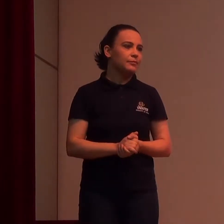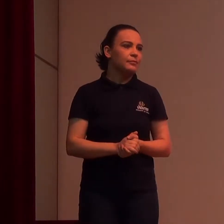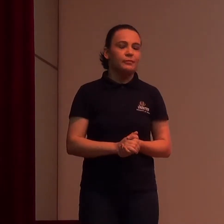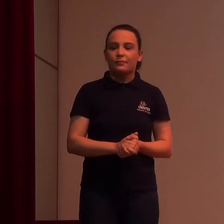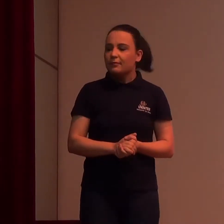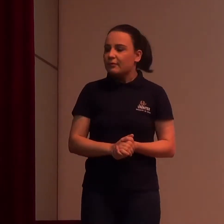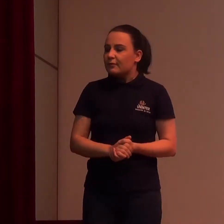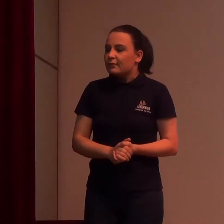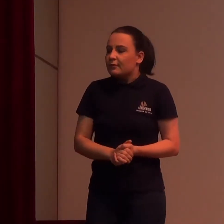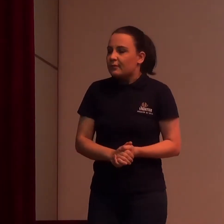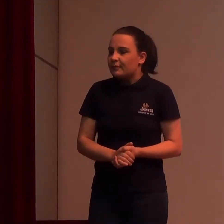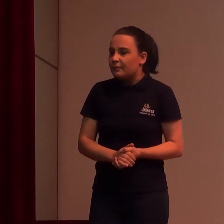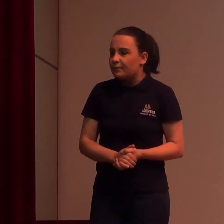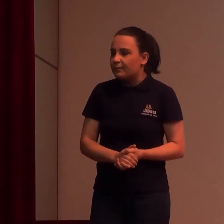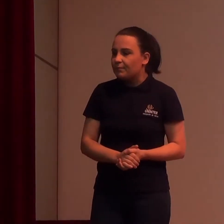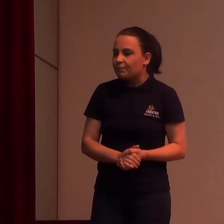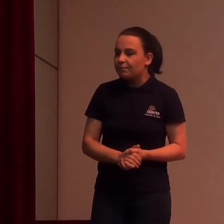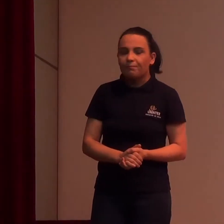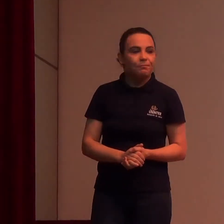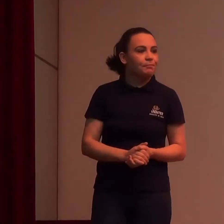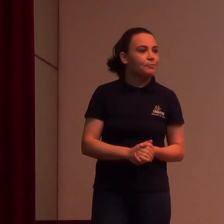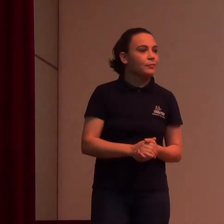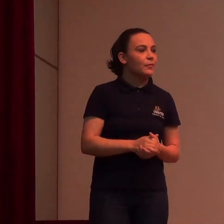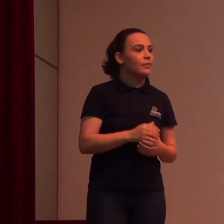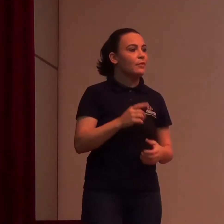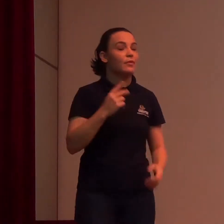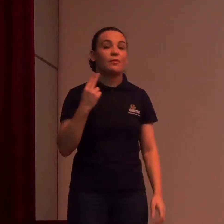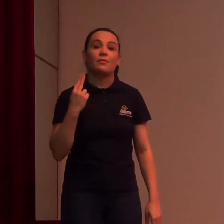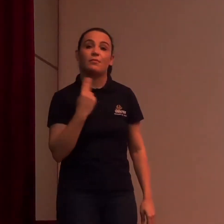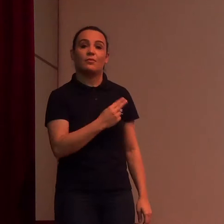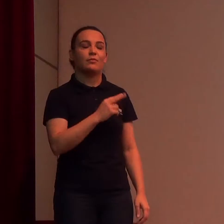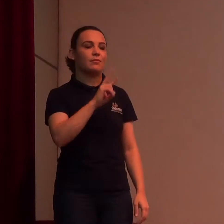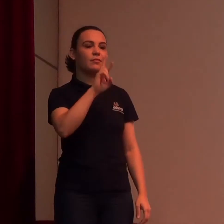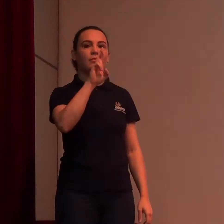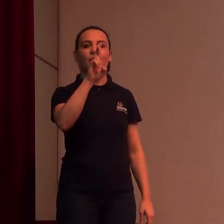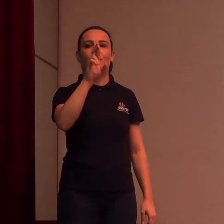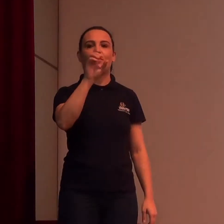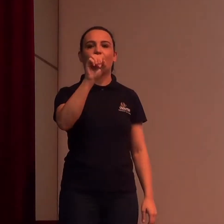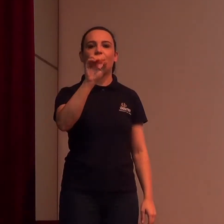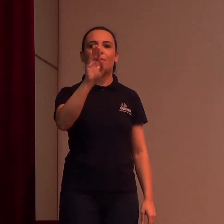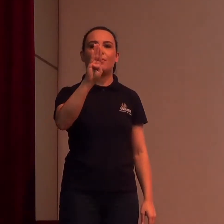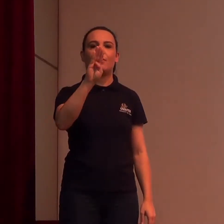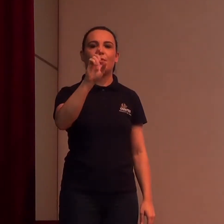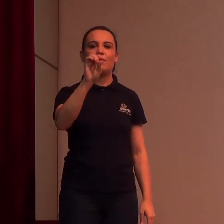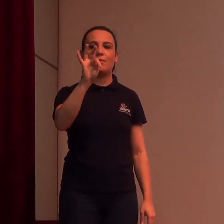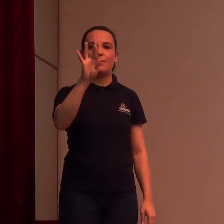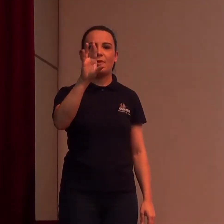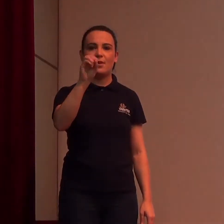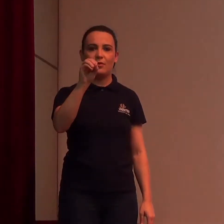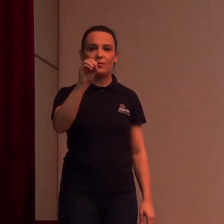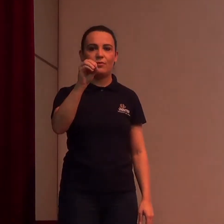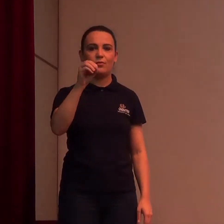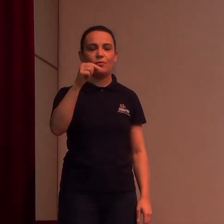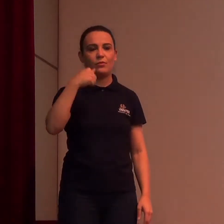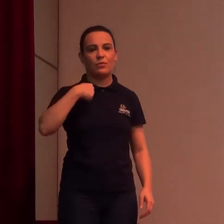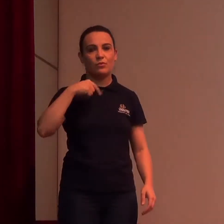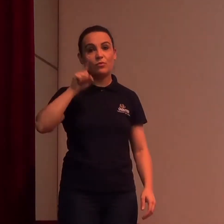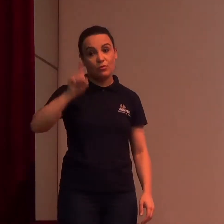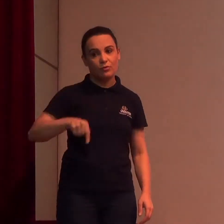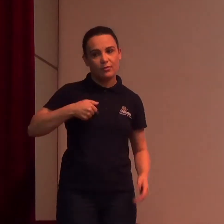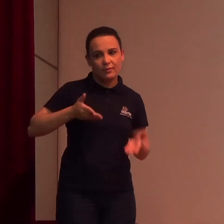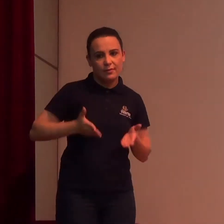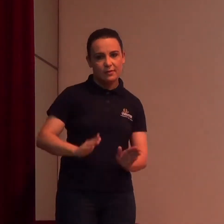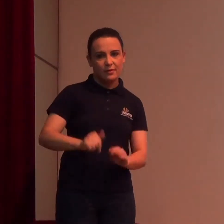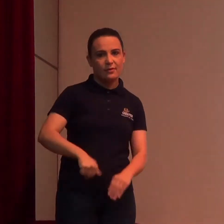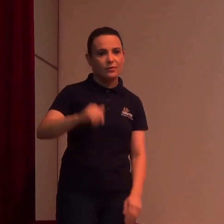Boa tarde. Meu nome é Roberto Leite, eu sou daqui de Curitiba. Eu gostaria de entender, com